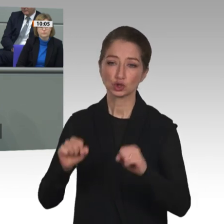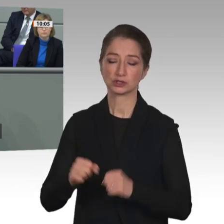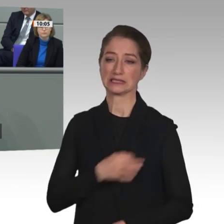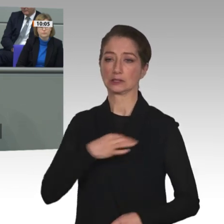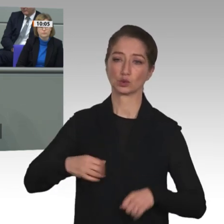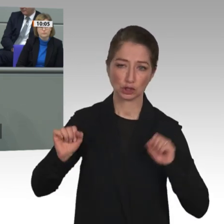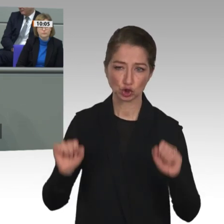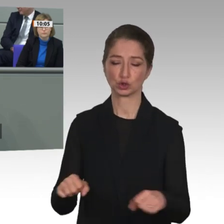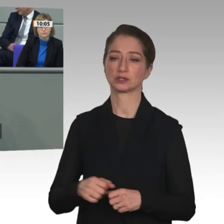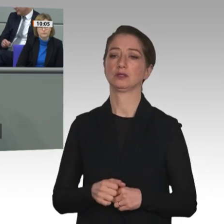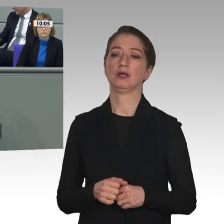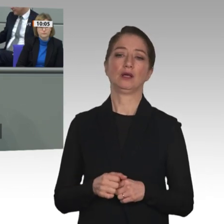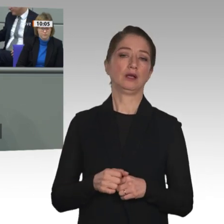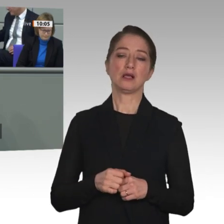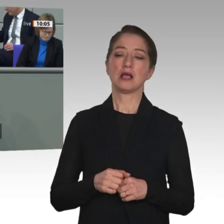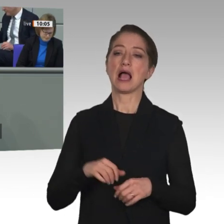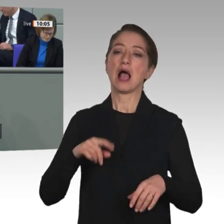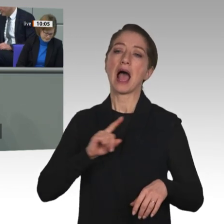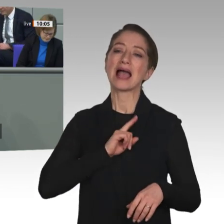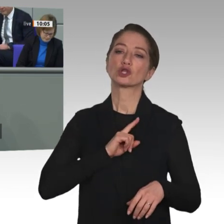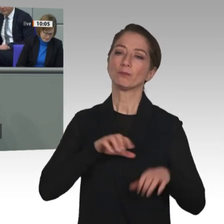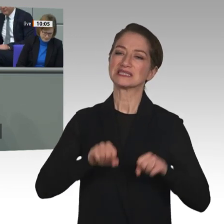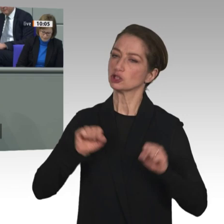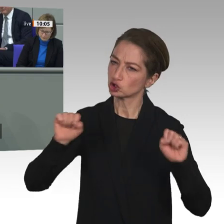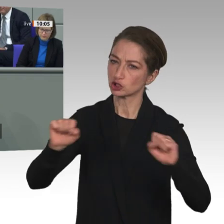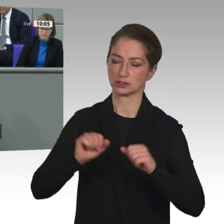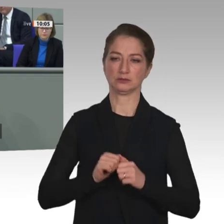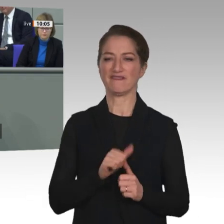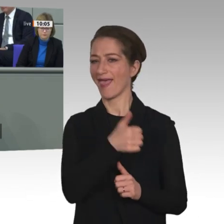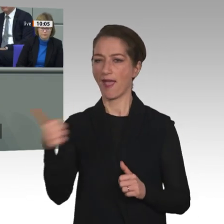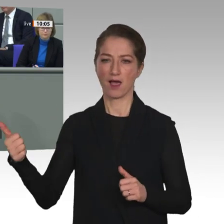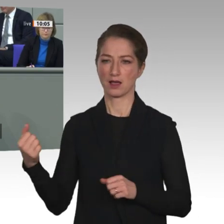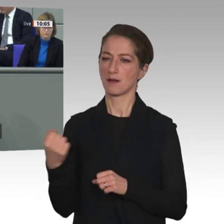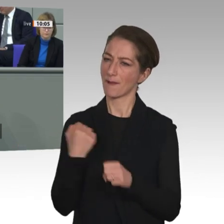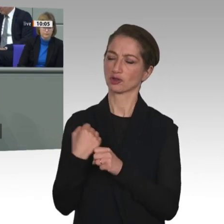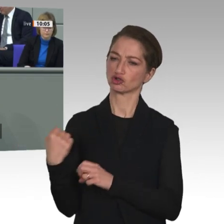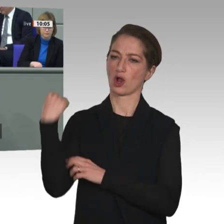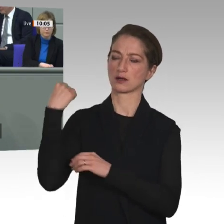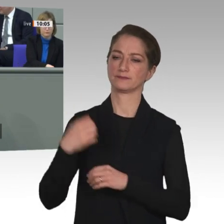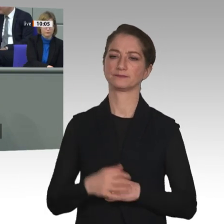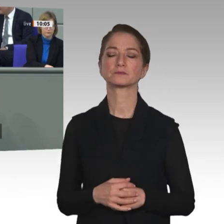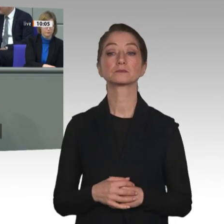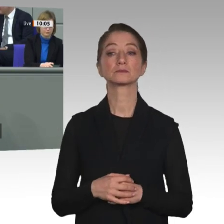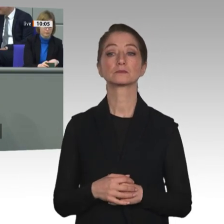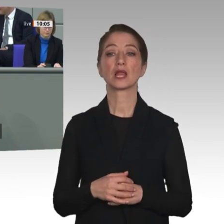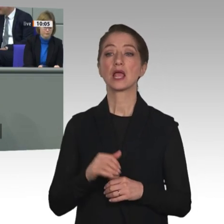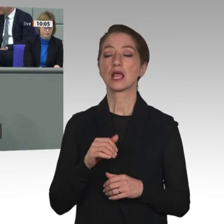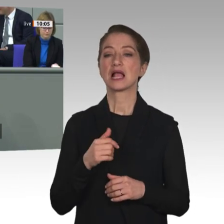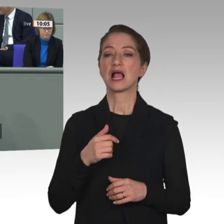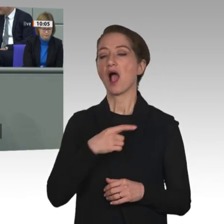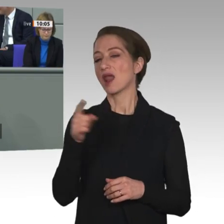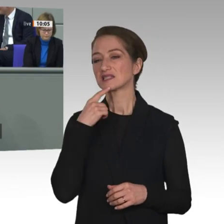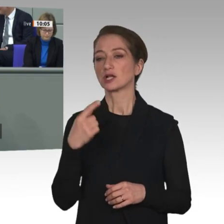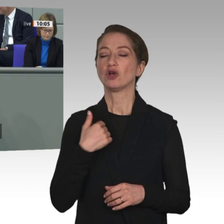Gesundheit und des Eigentums geht. Wir, weil es ja oft heißt, wir wollen